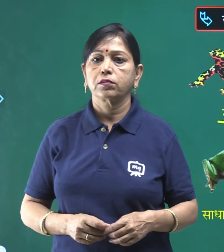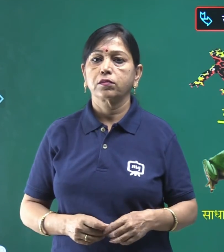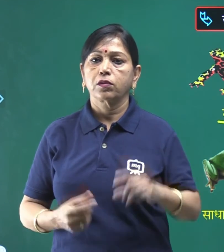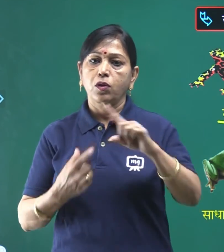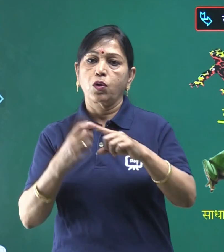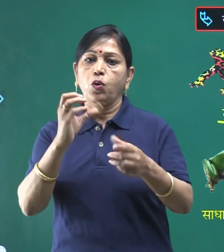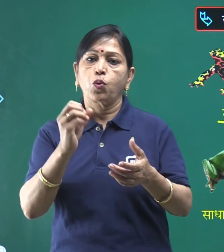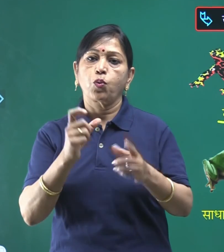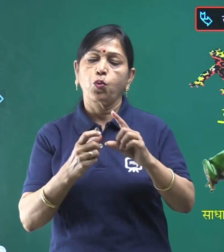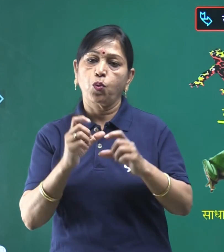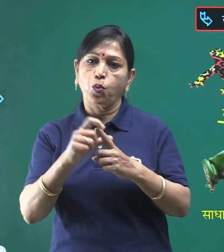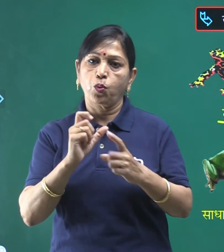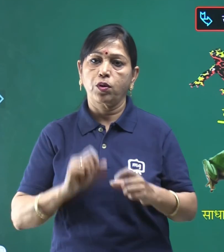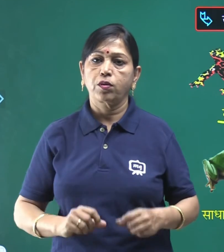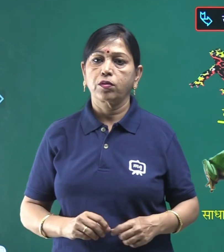टोड,